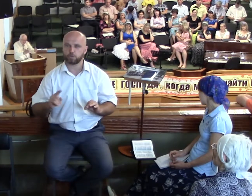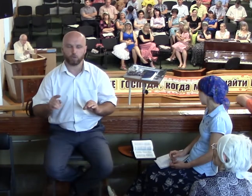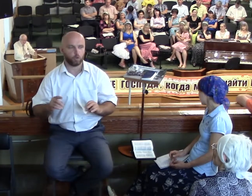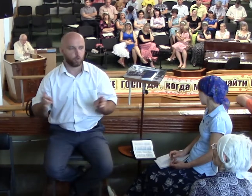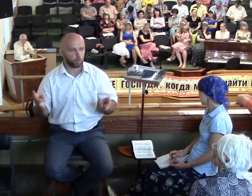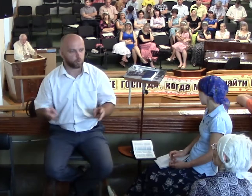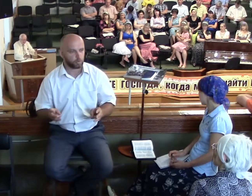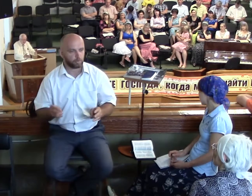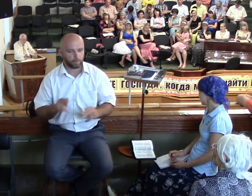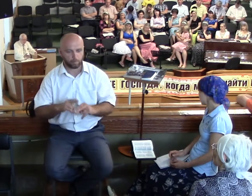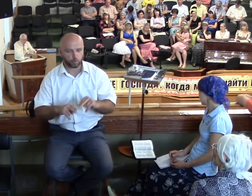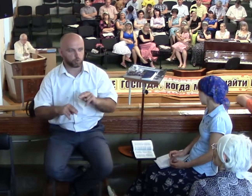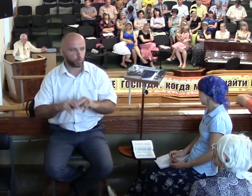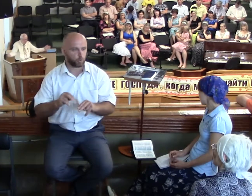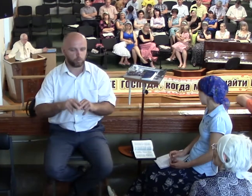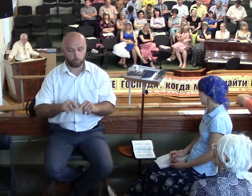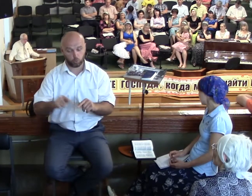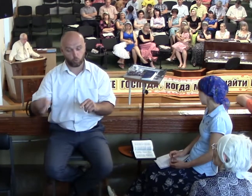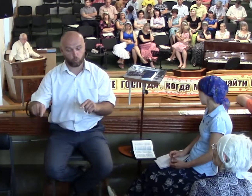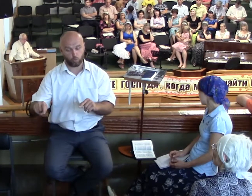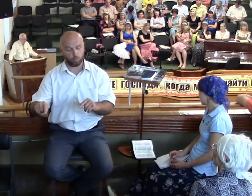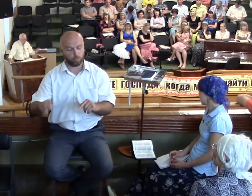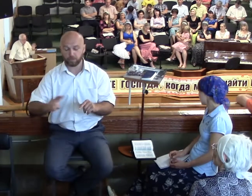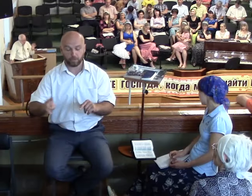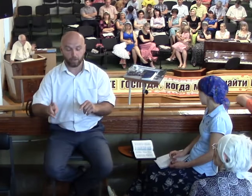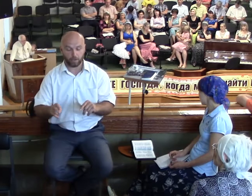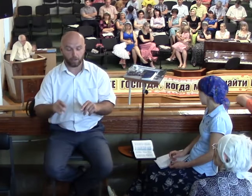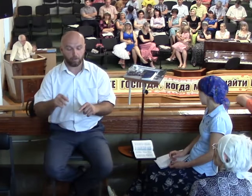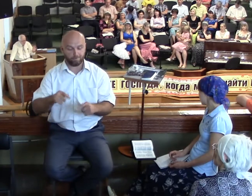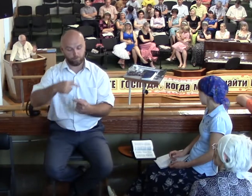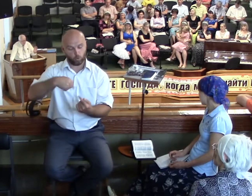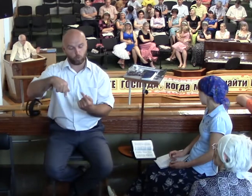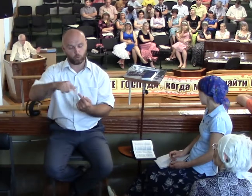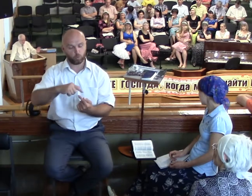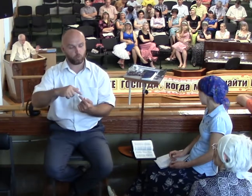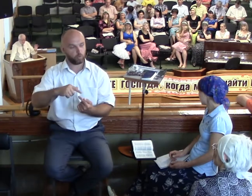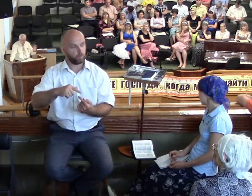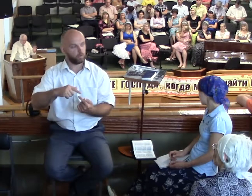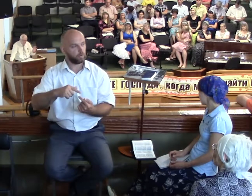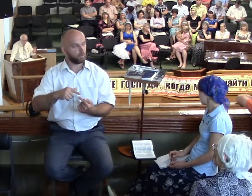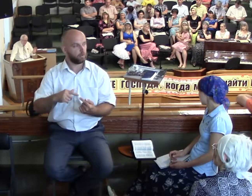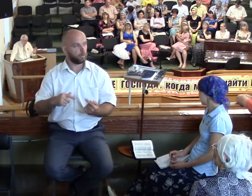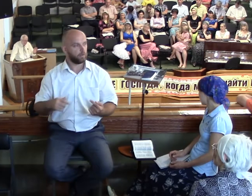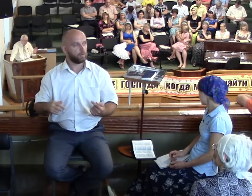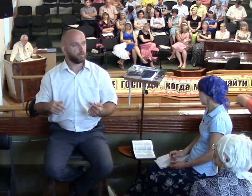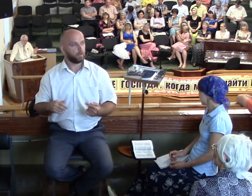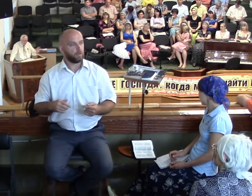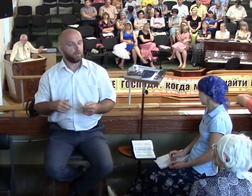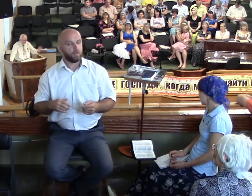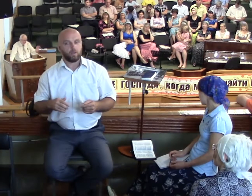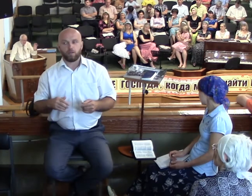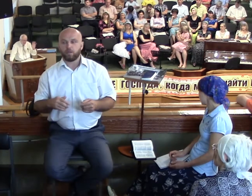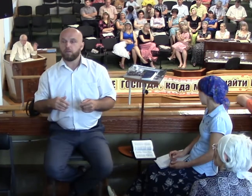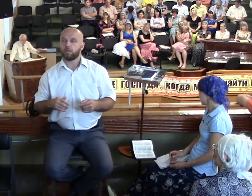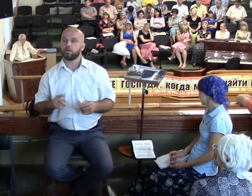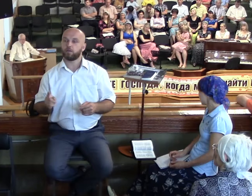построить совершенно не так, как строили все вокруг. Лот поселился в Содом, проник аж за